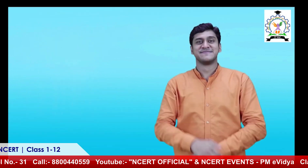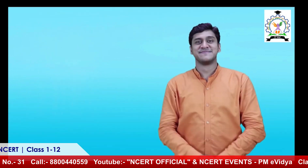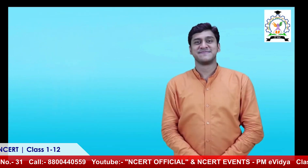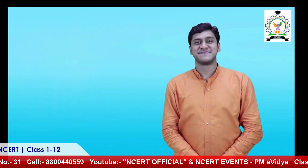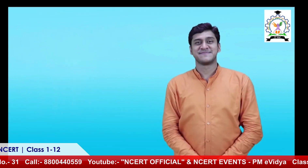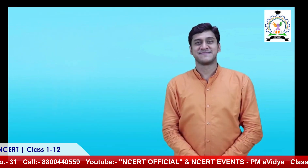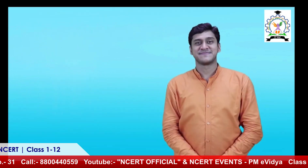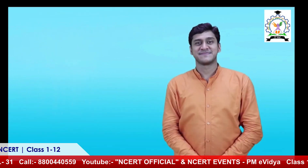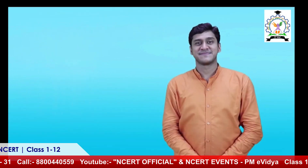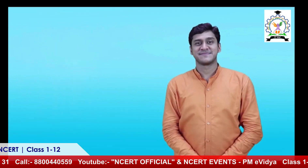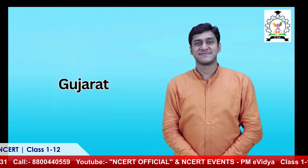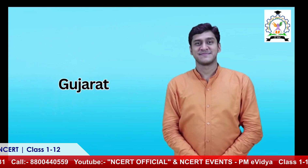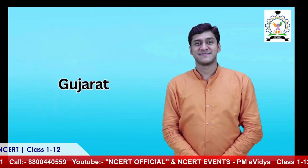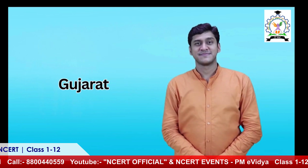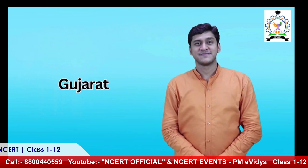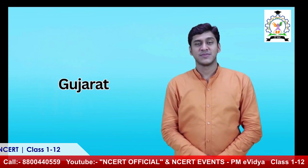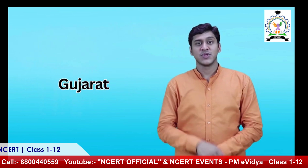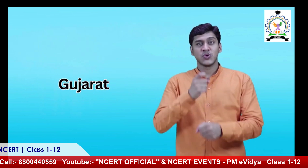छत्तीसगढ़,